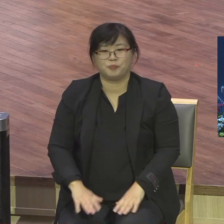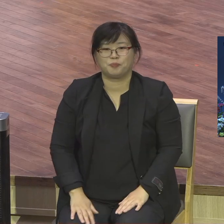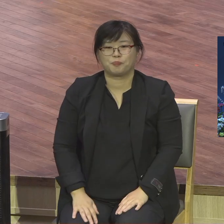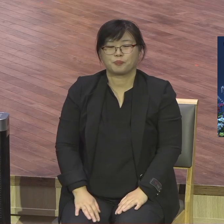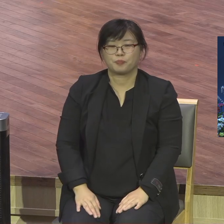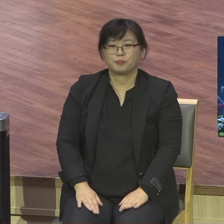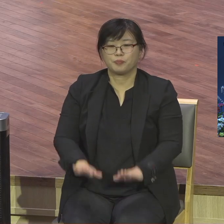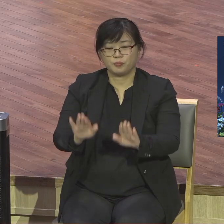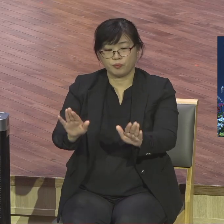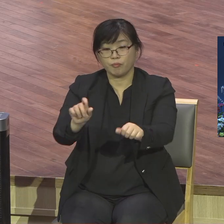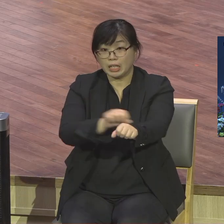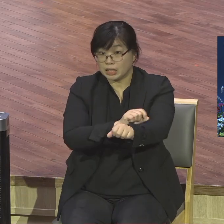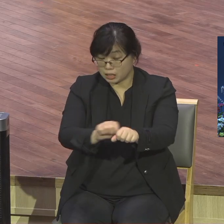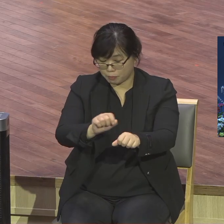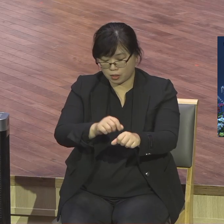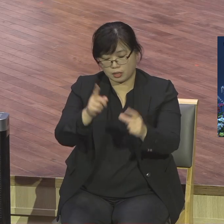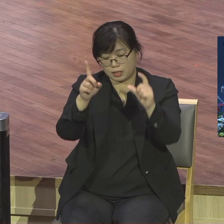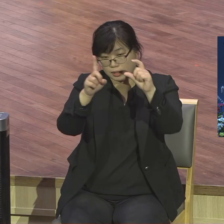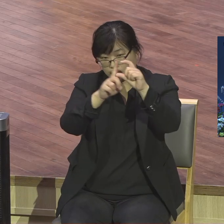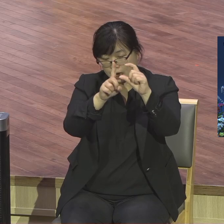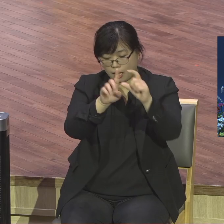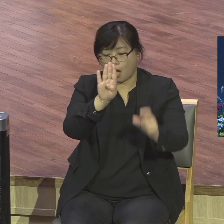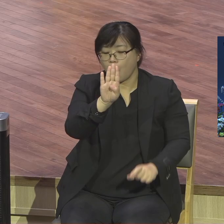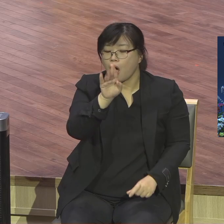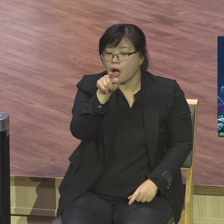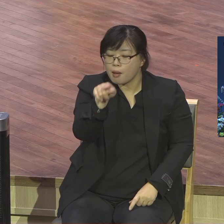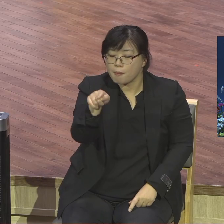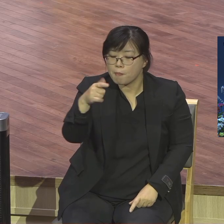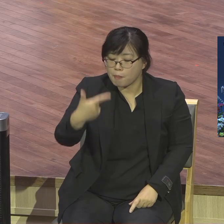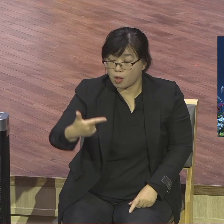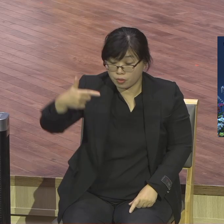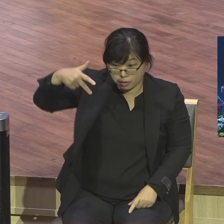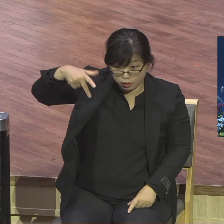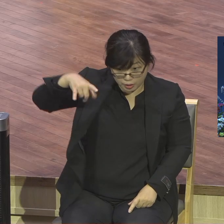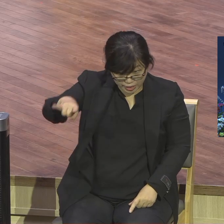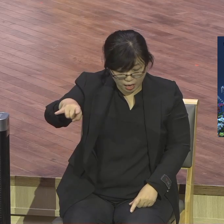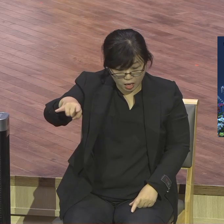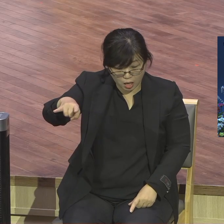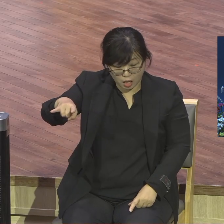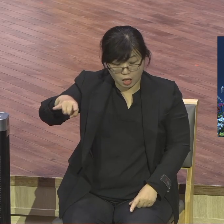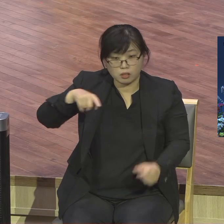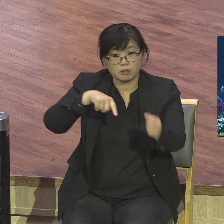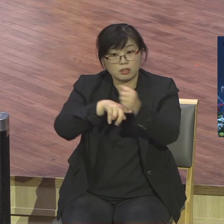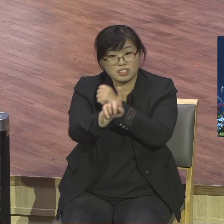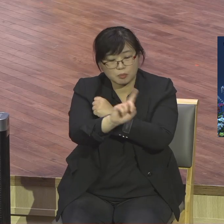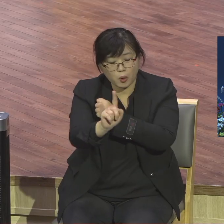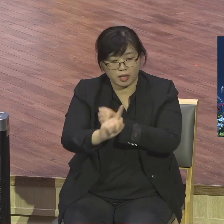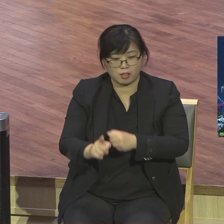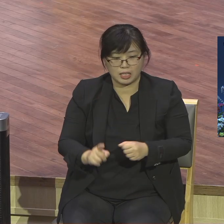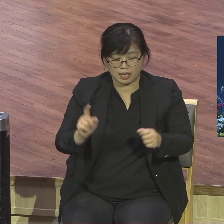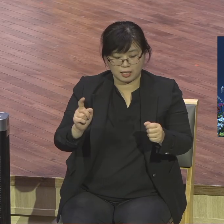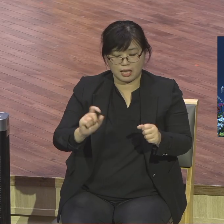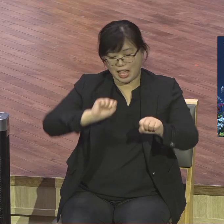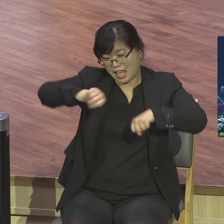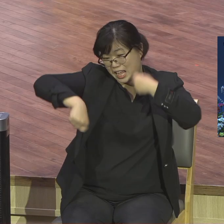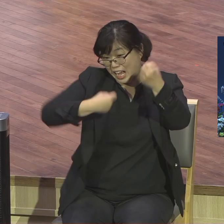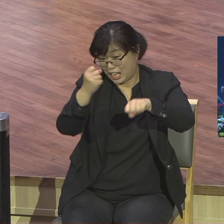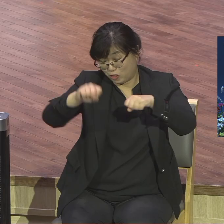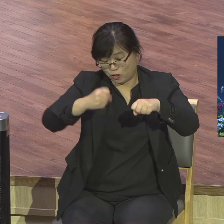번제는요 짐승의 가죽을 벗기고 각을 떠서 불태우는 것이 번제예요 그 하나님께 드리고